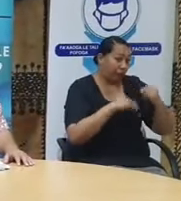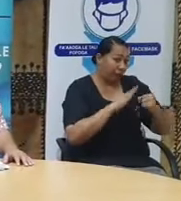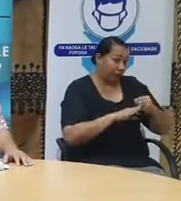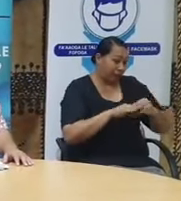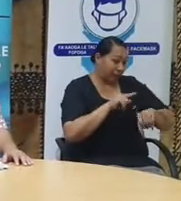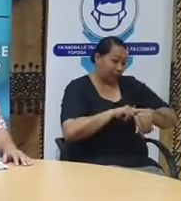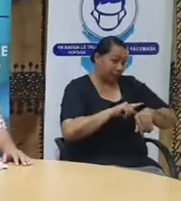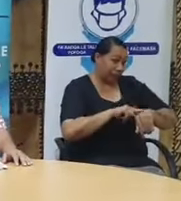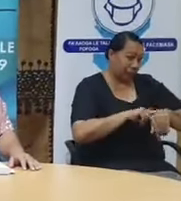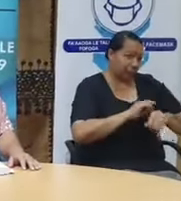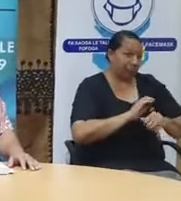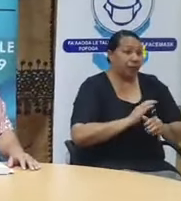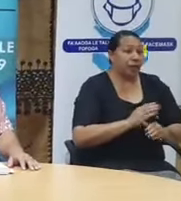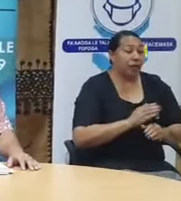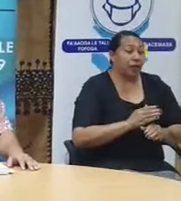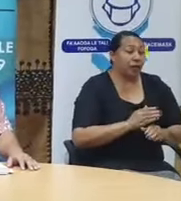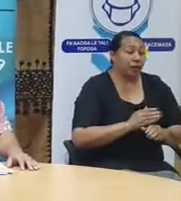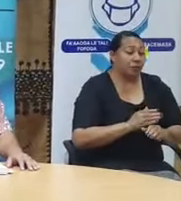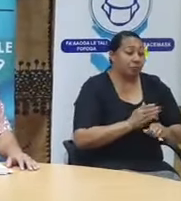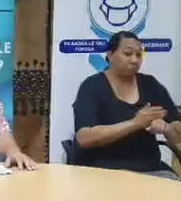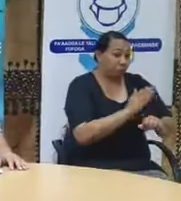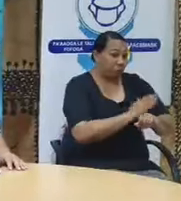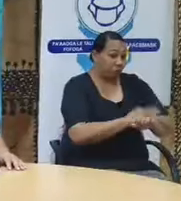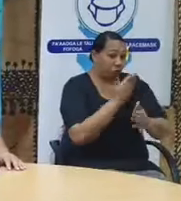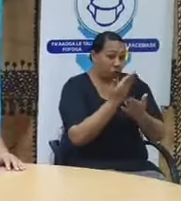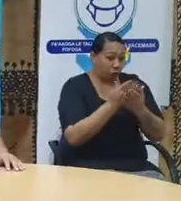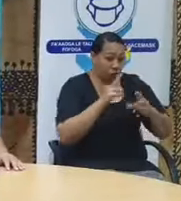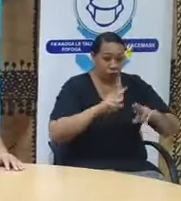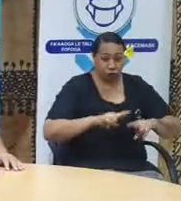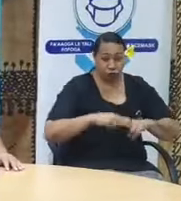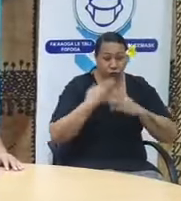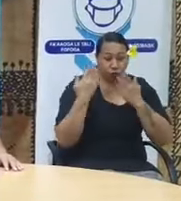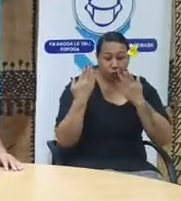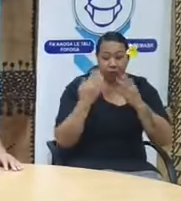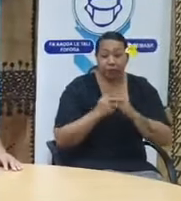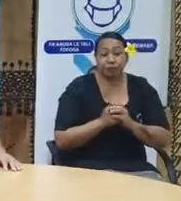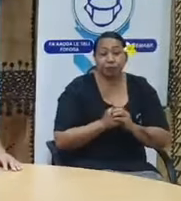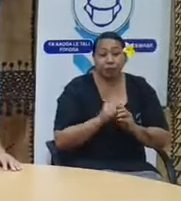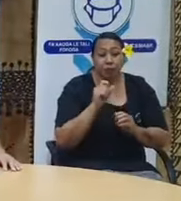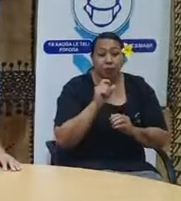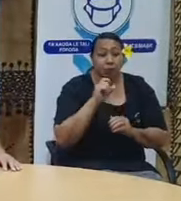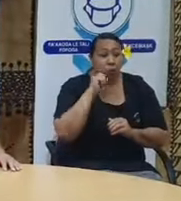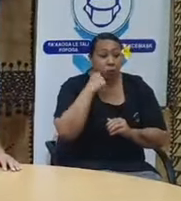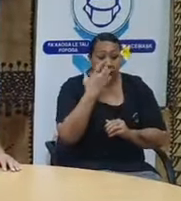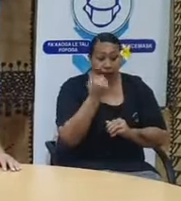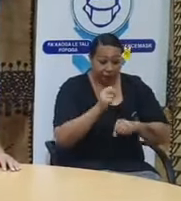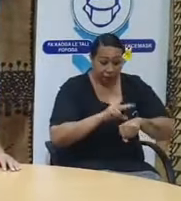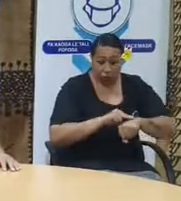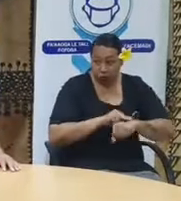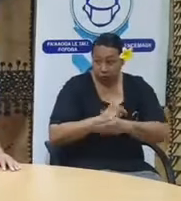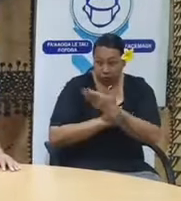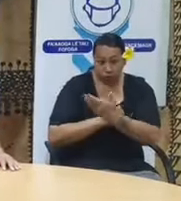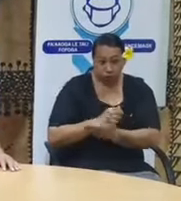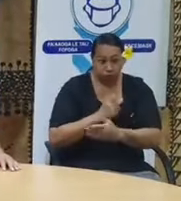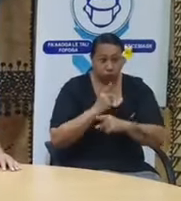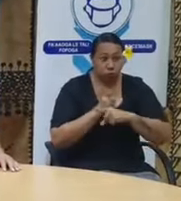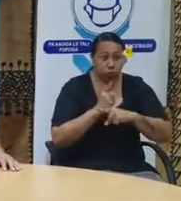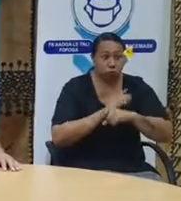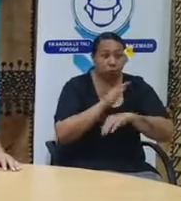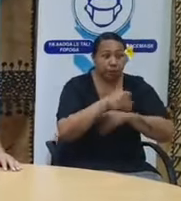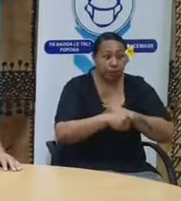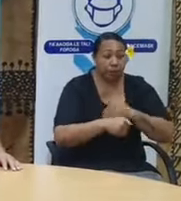Faroilin tēnei. Ia, o sa taimi on sauna atu leo le whēonga i rifoma i tūranga o Naiai ia le